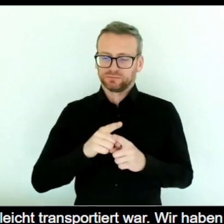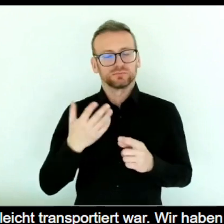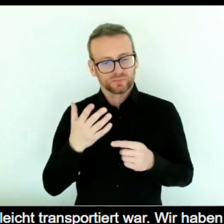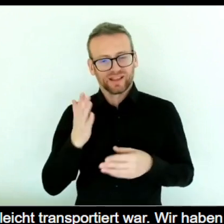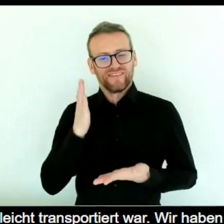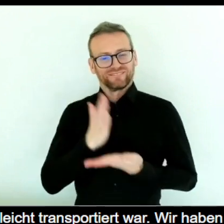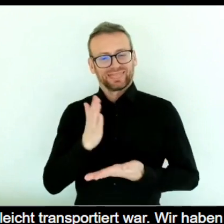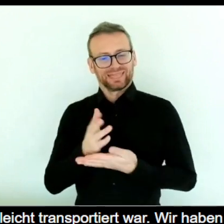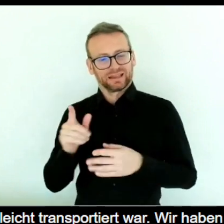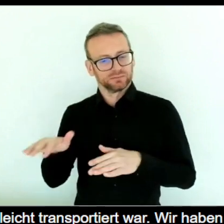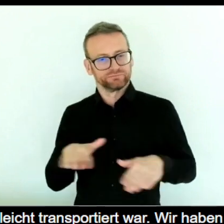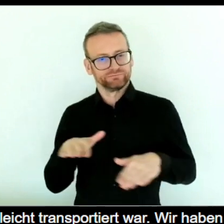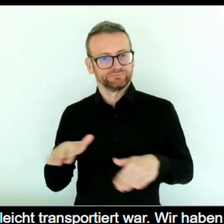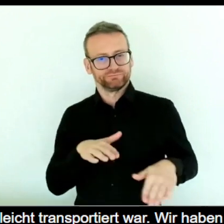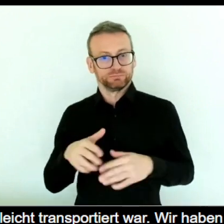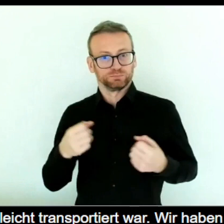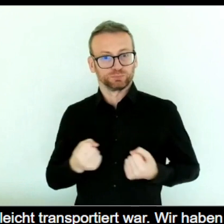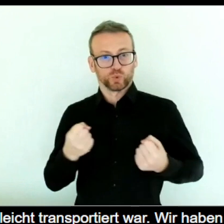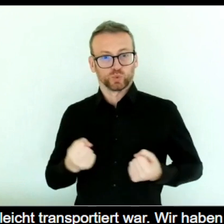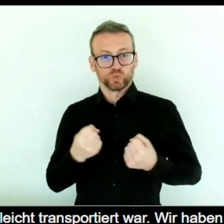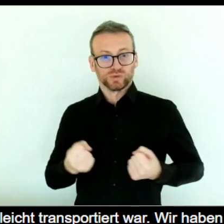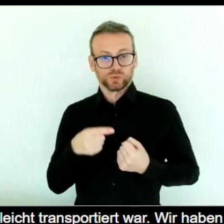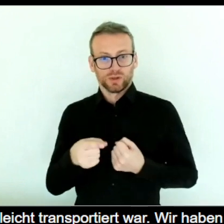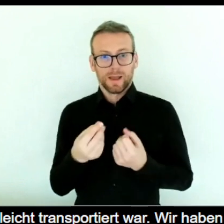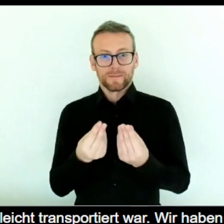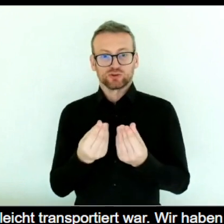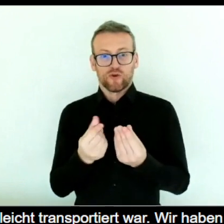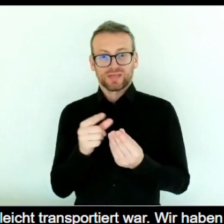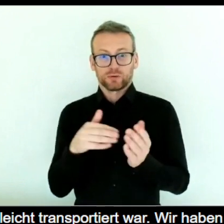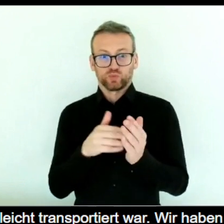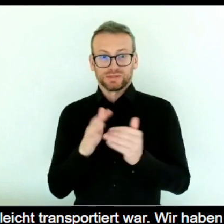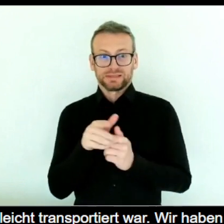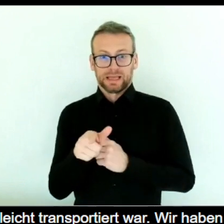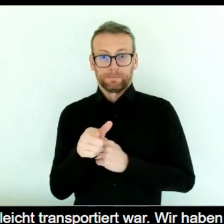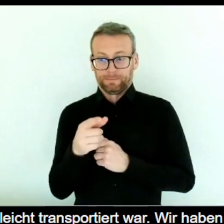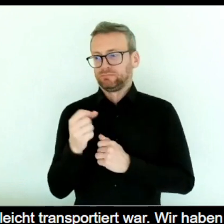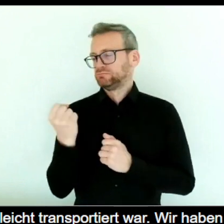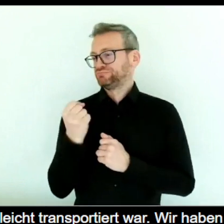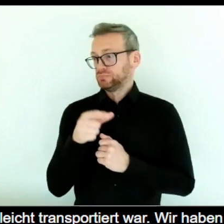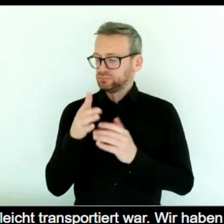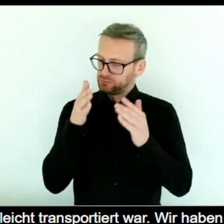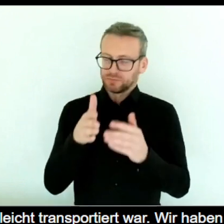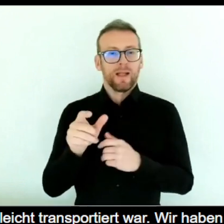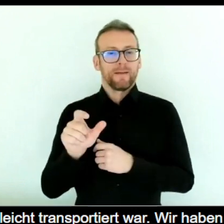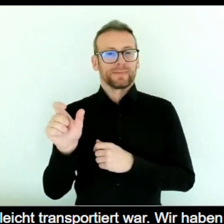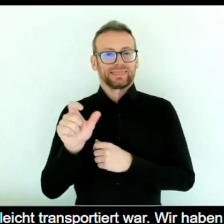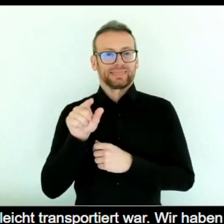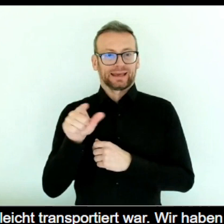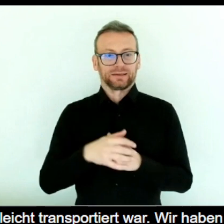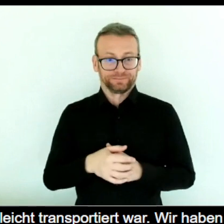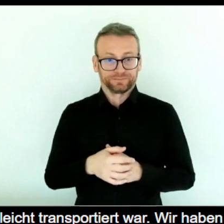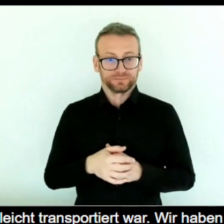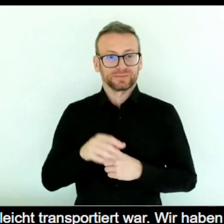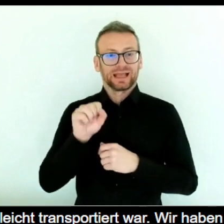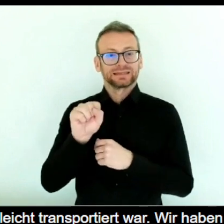Batteriezellenfertigung, Lithium-Ionen-Zellen in Sonderformate. Bei Warta AG in Nördlingen und so weiter.